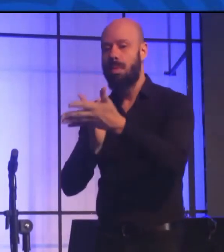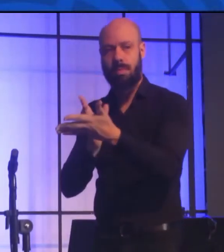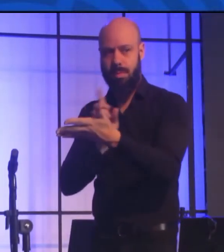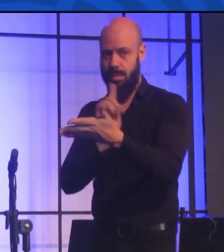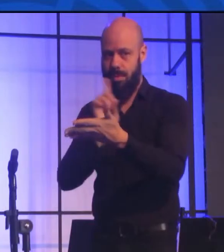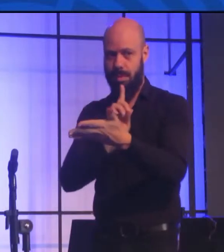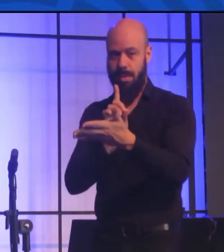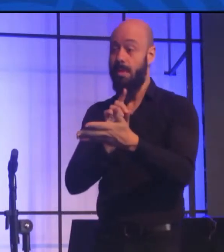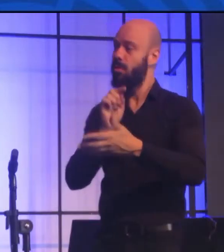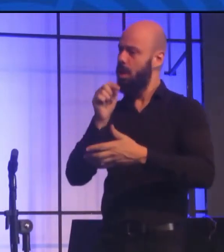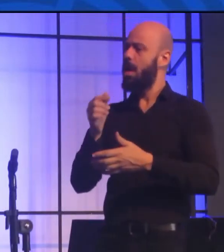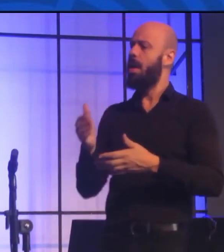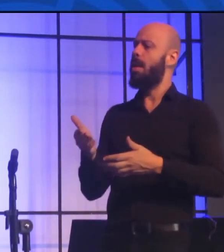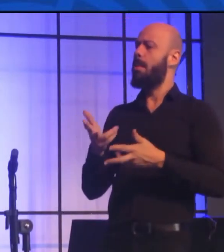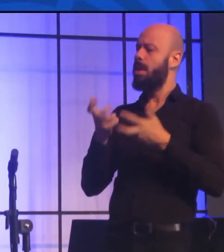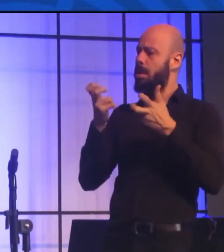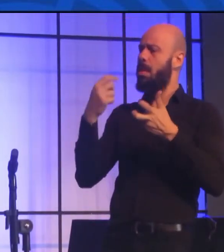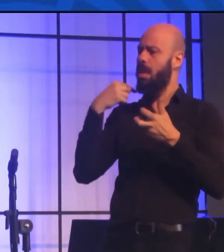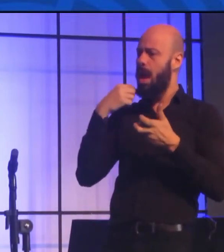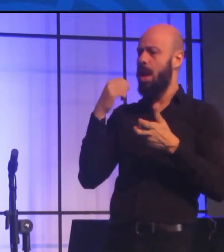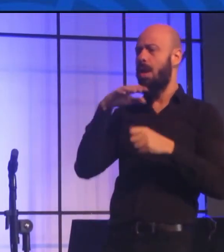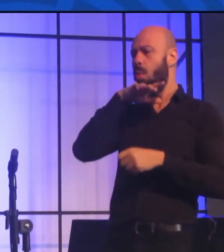vocês perceberam que está ruim?